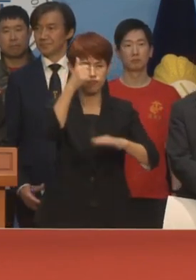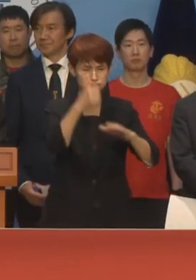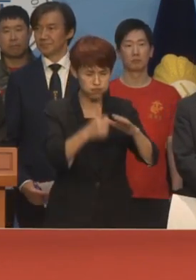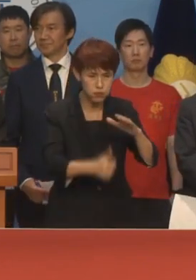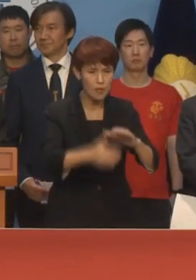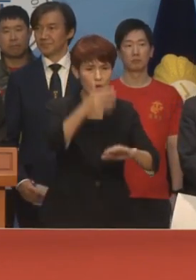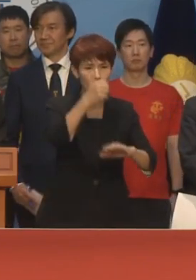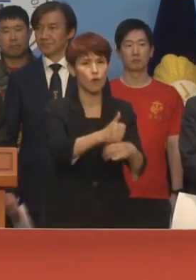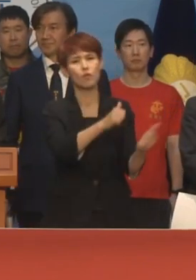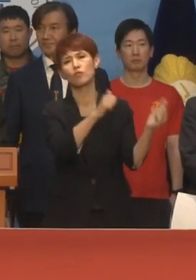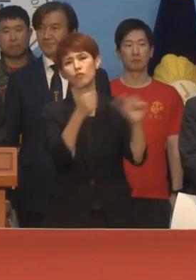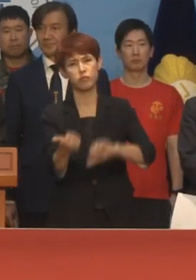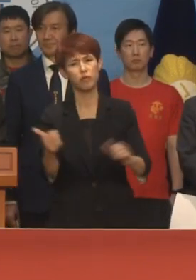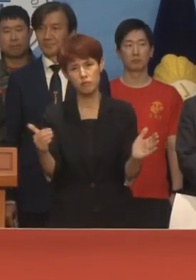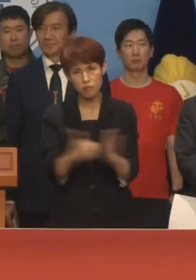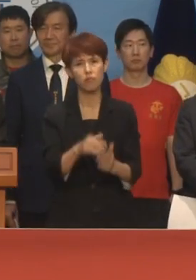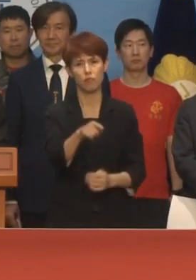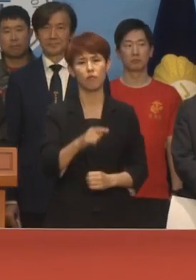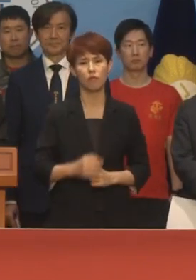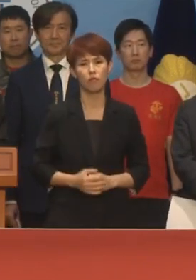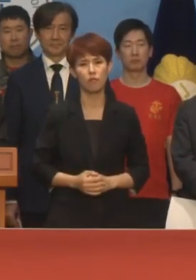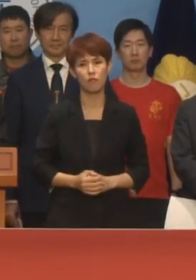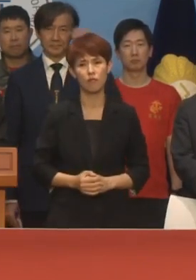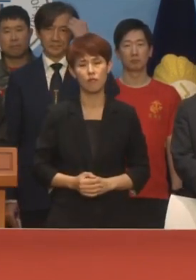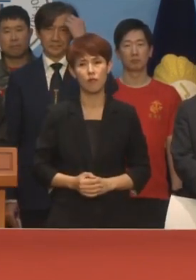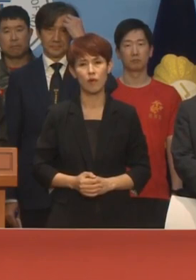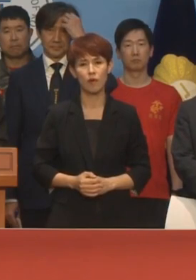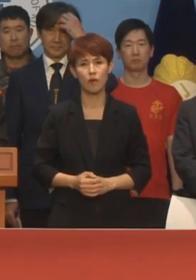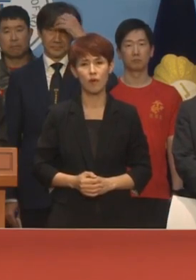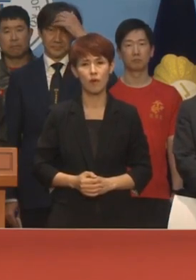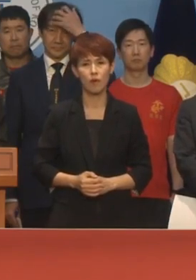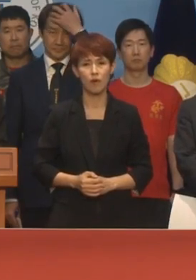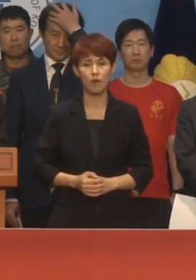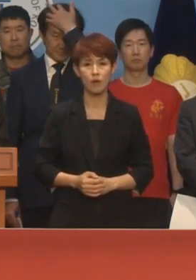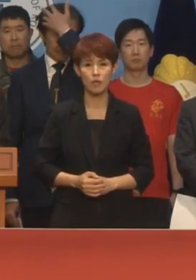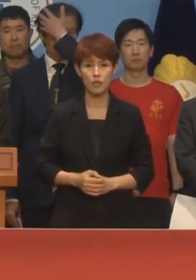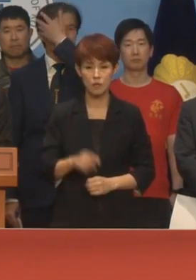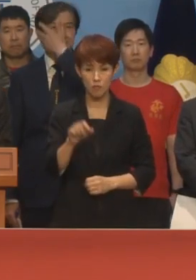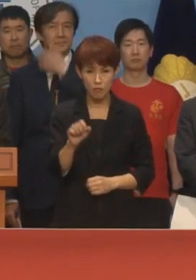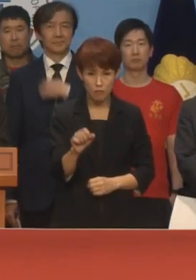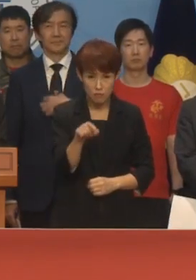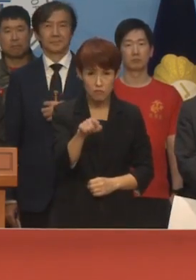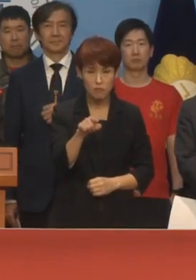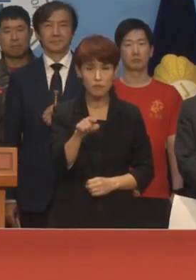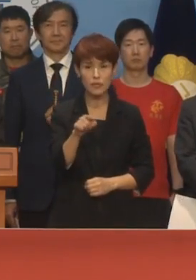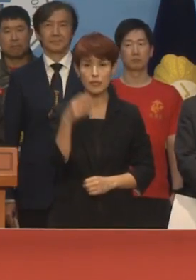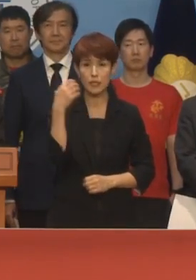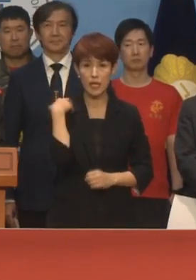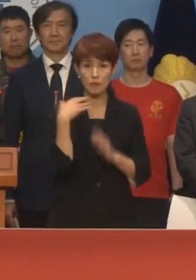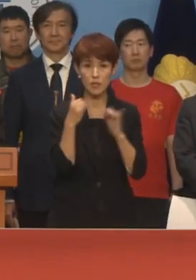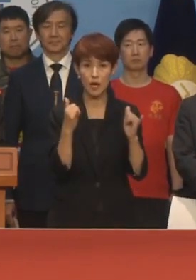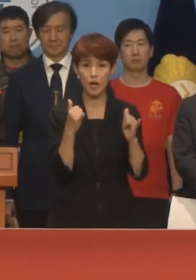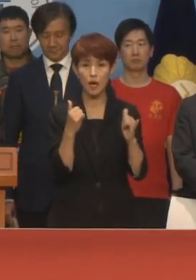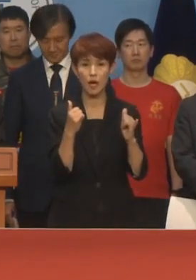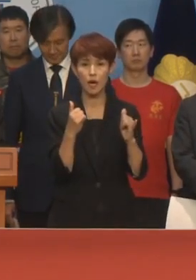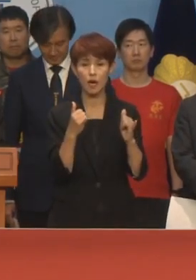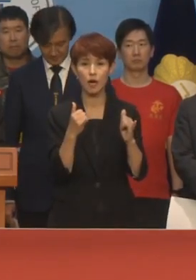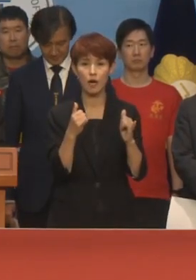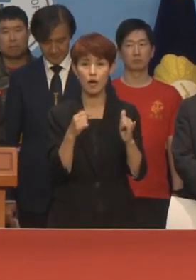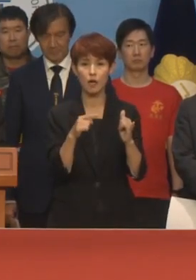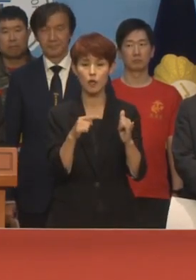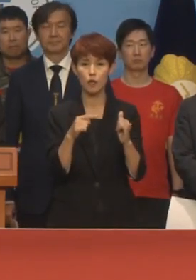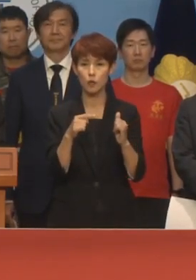아까운 목숨을 잃은 사건입니다. 그리고 그 사건의 책임자를 줄이려고